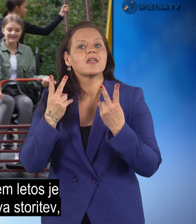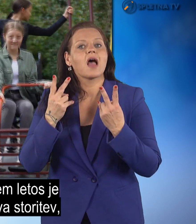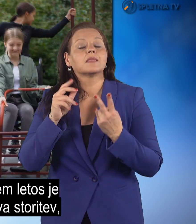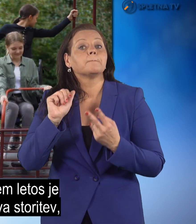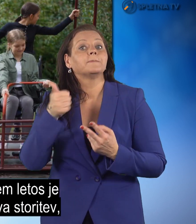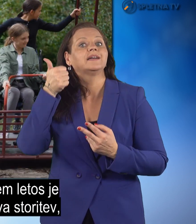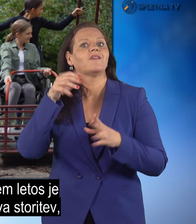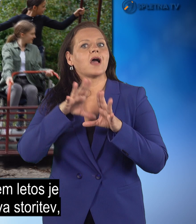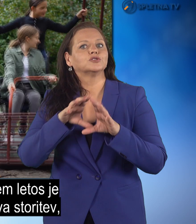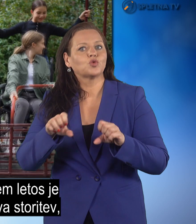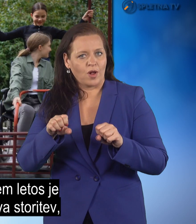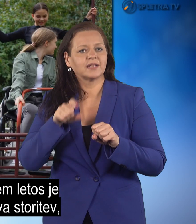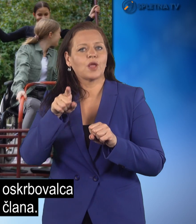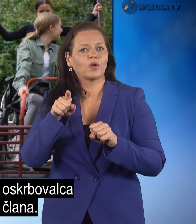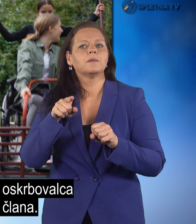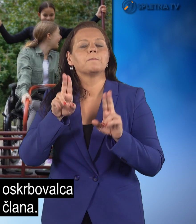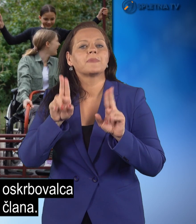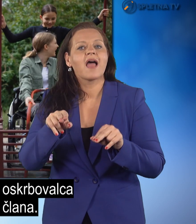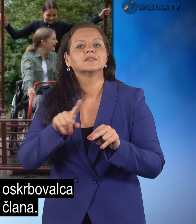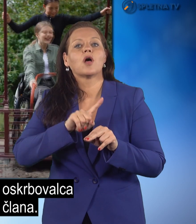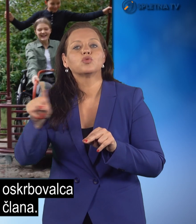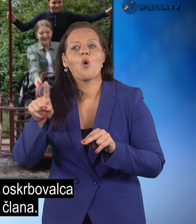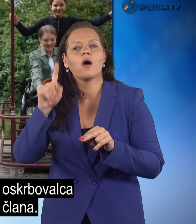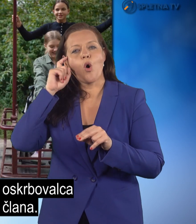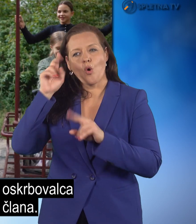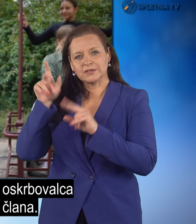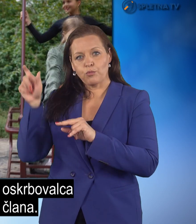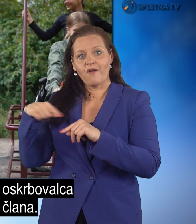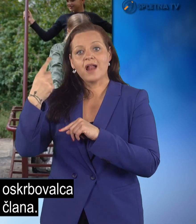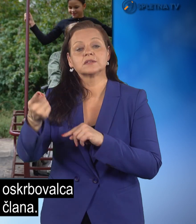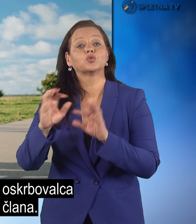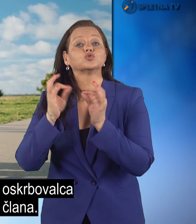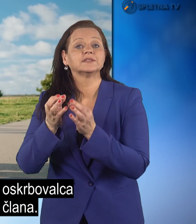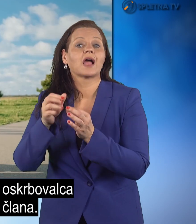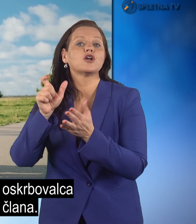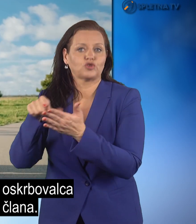prva storitev, in sicer pravica do oskrbovalca družinskega člana.